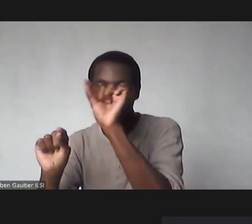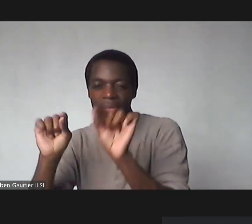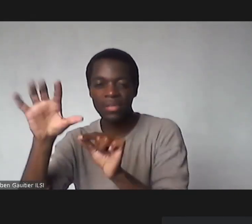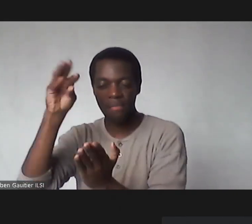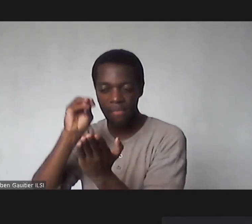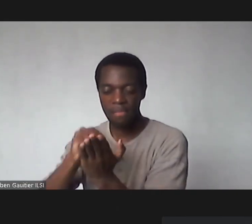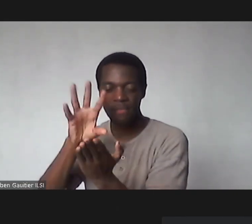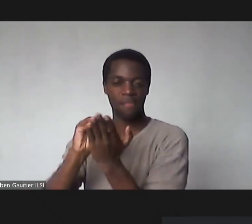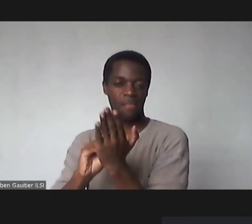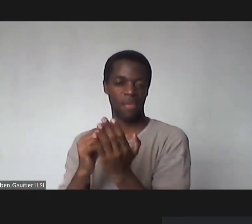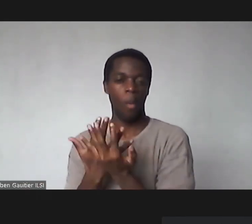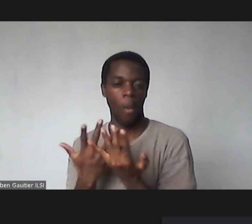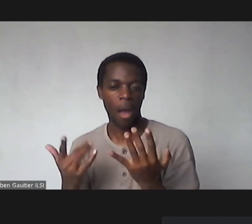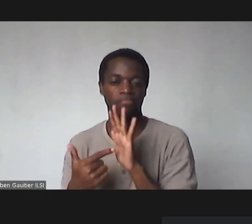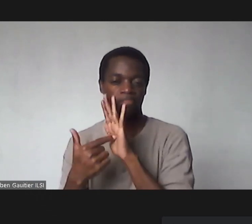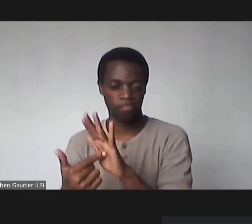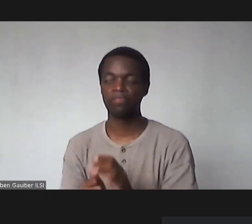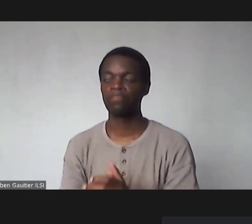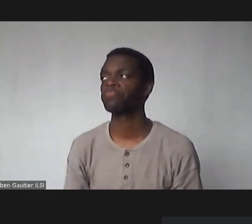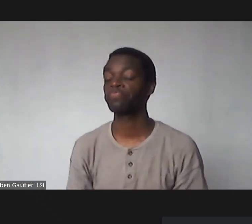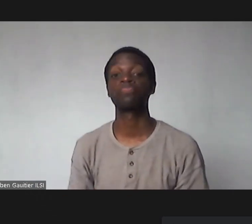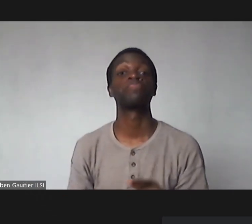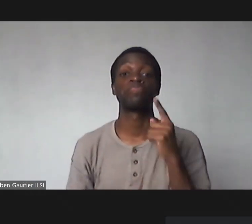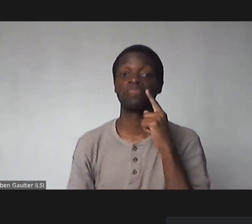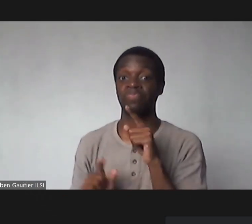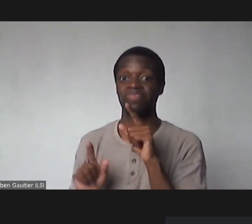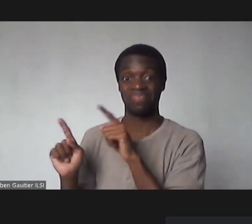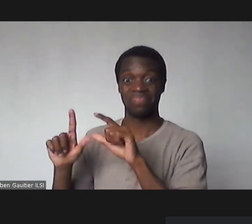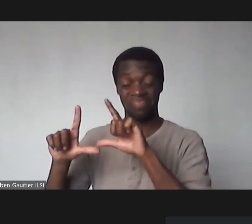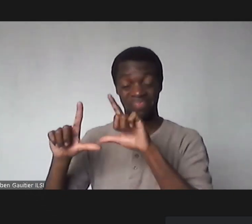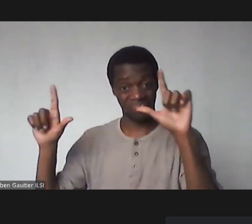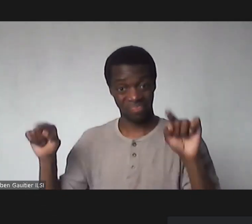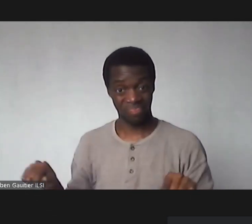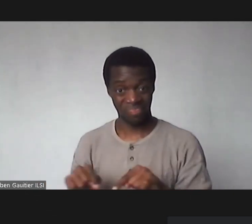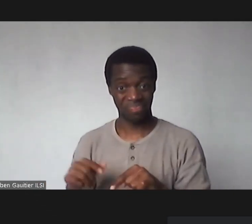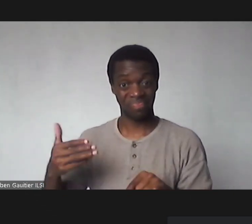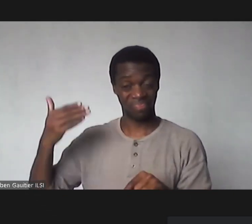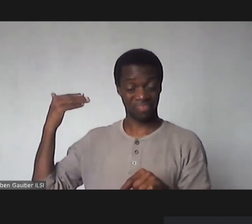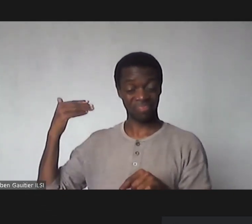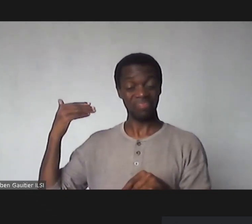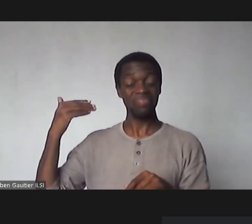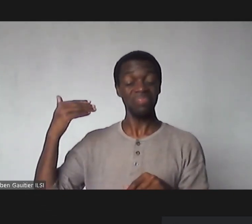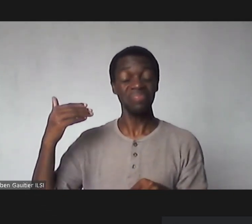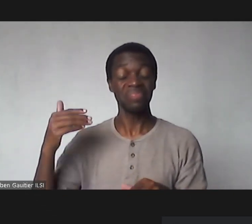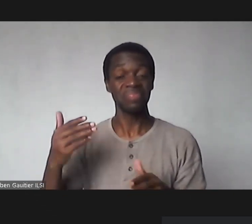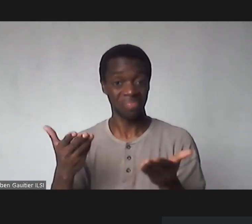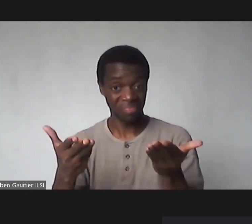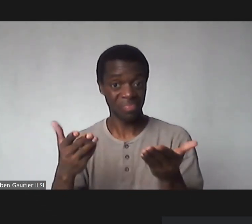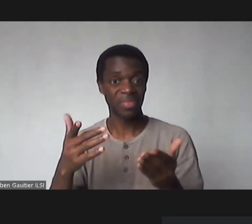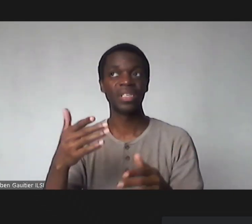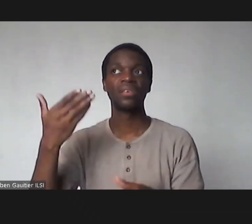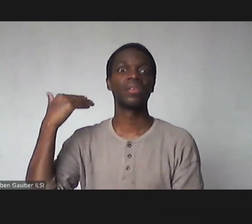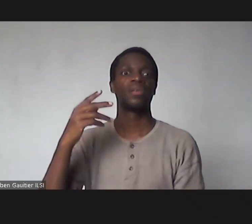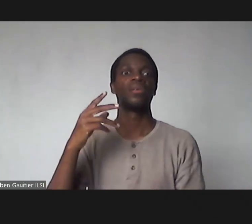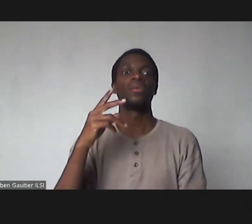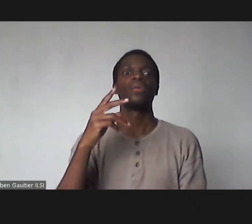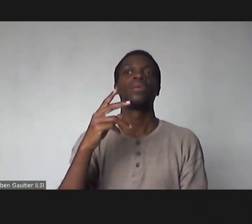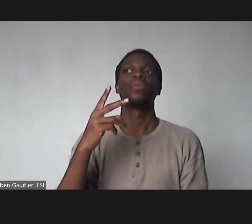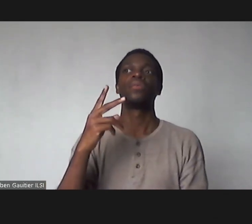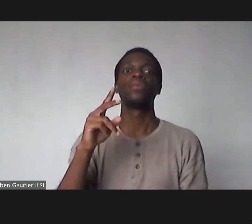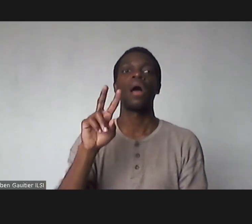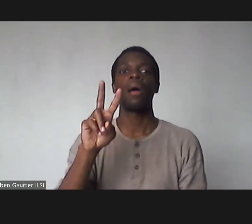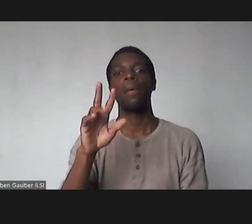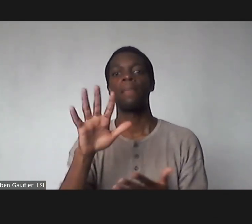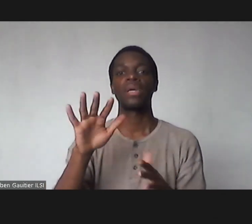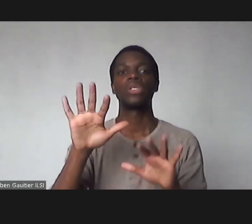Esas fueron las preguntas que tuvimos en el censo de 2000, hace 20 años atrás. Es una pregunta que